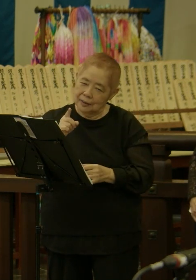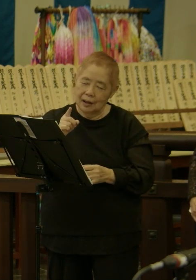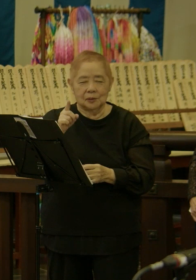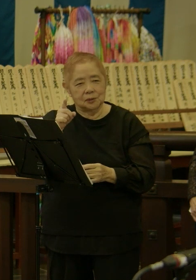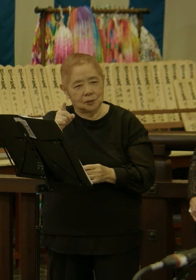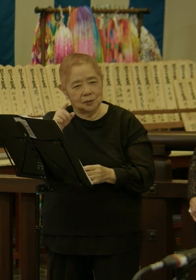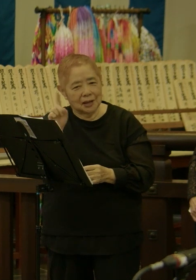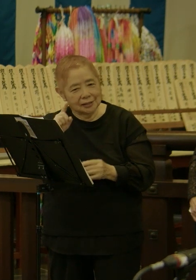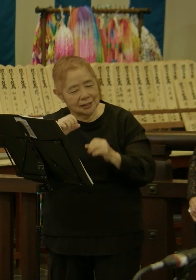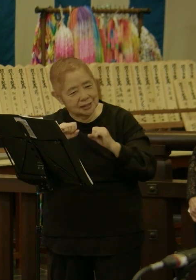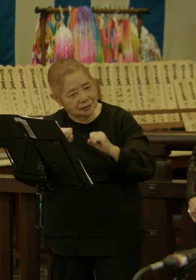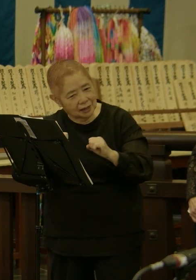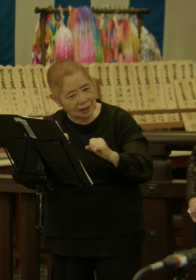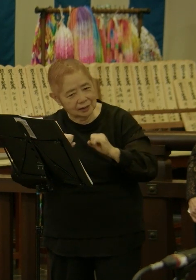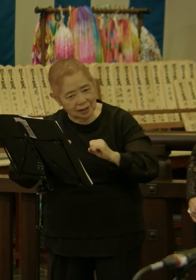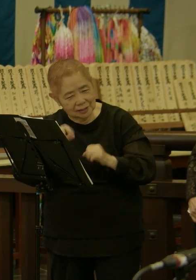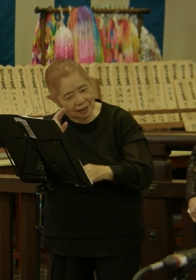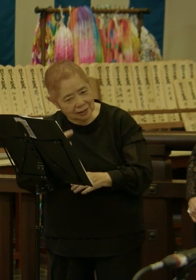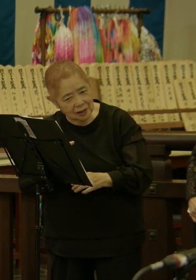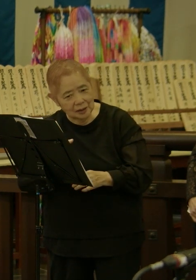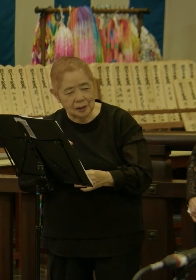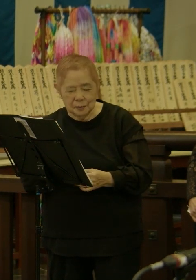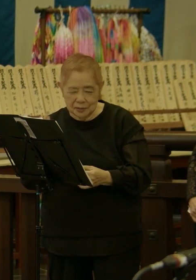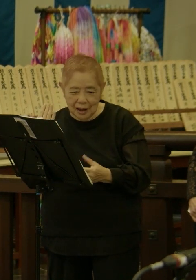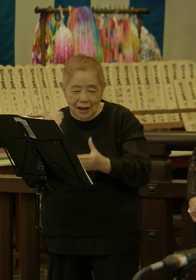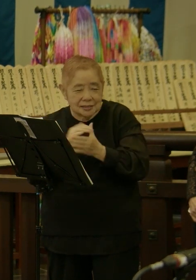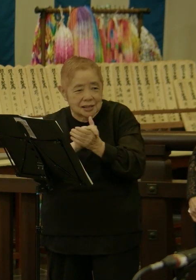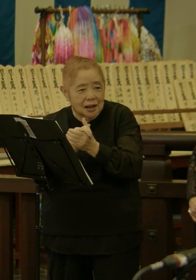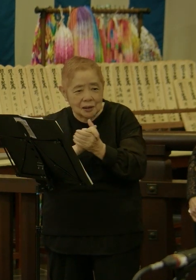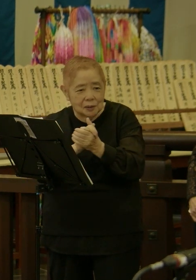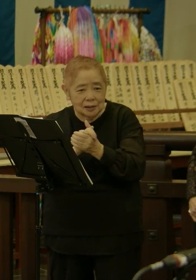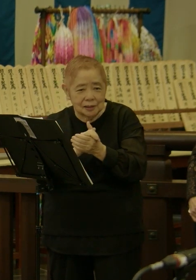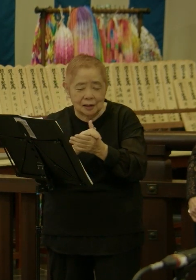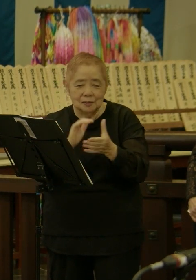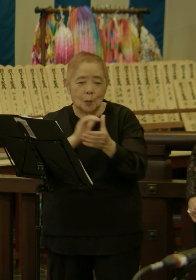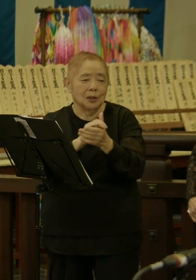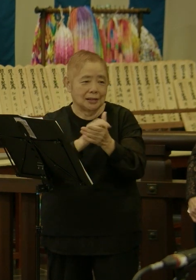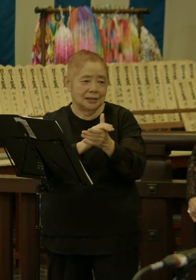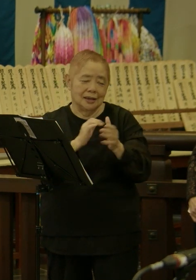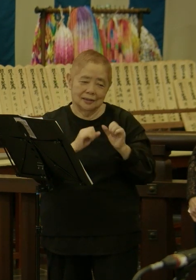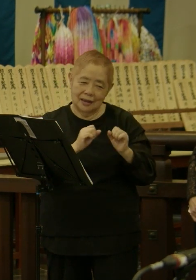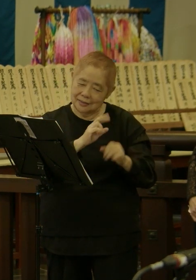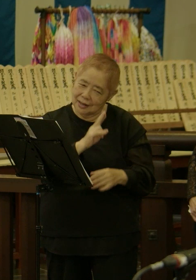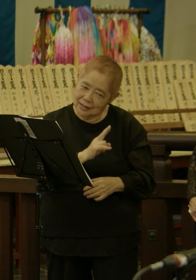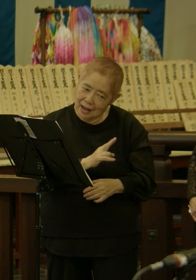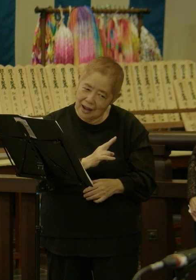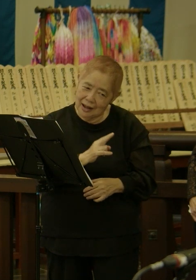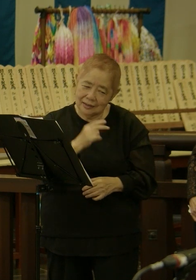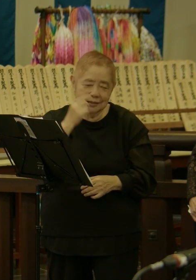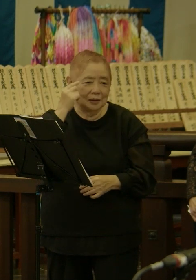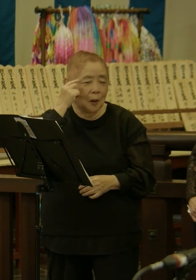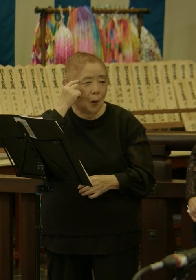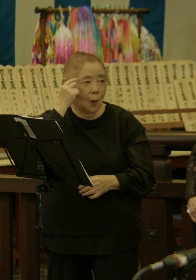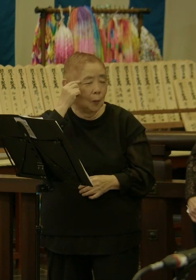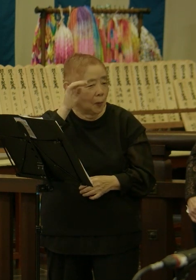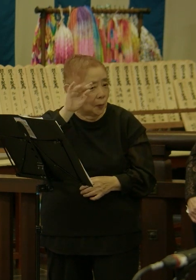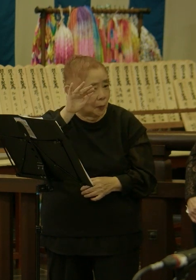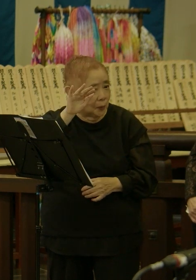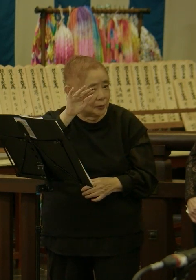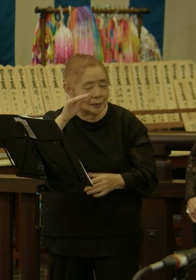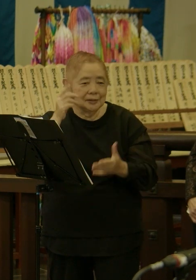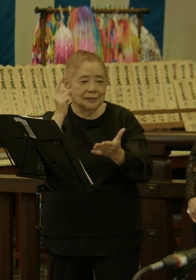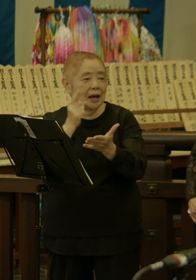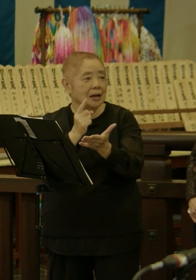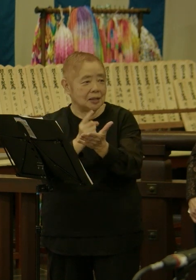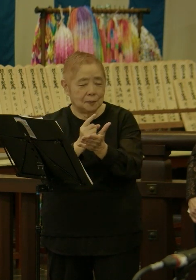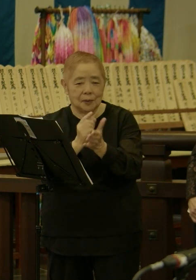か、あの昔仲良かった誰々さんは元気かなとかね、そういうふうに思いを馳せるだけで祈